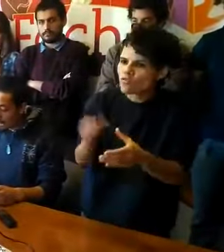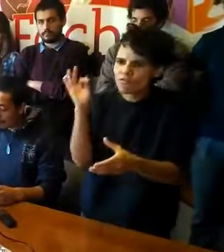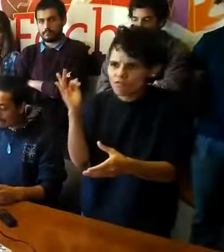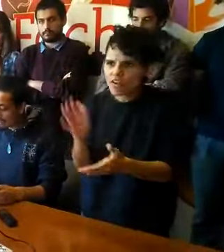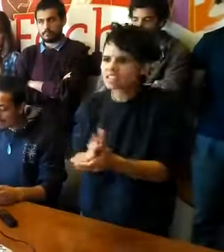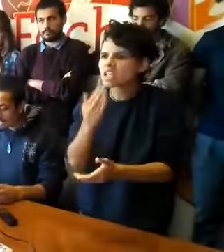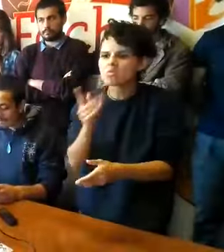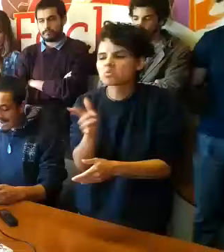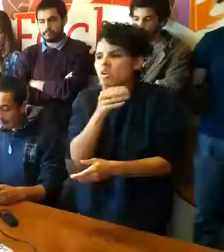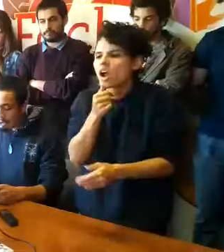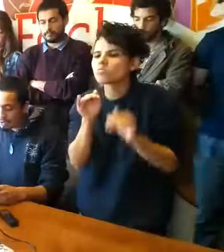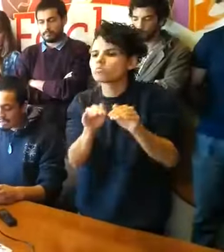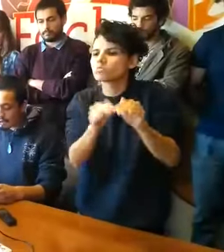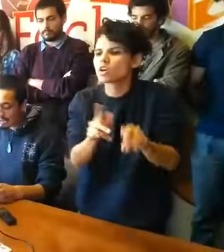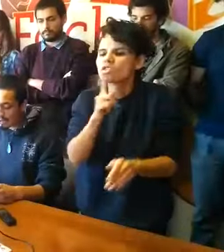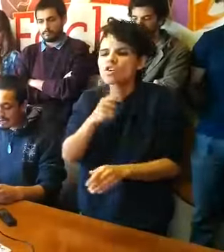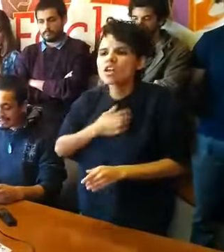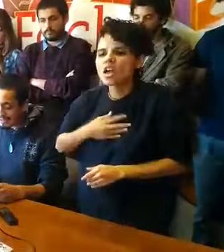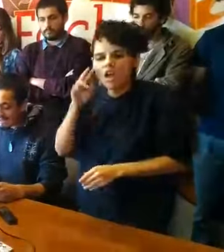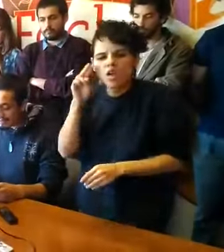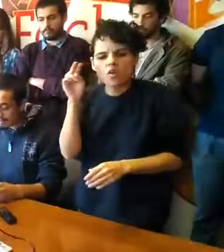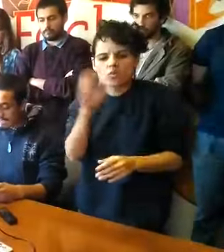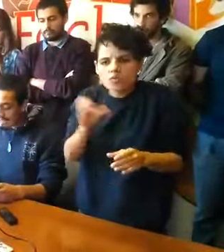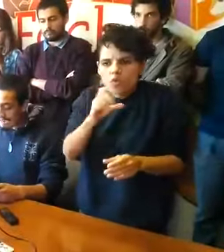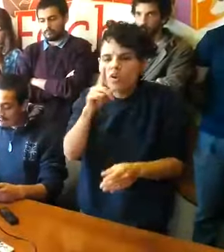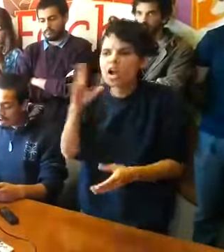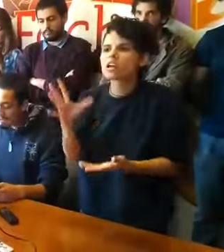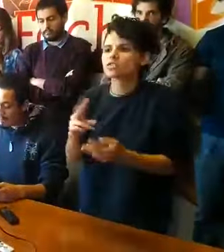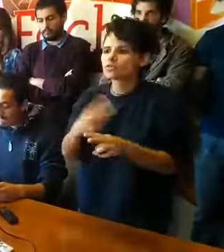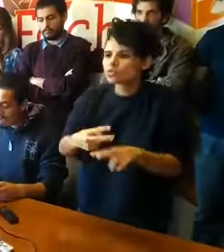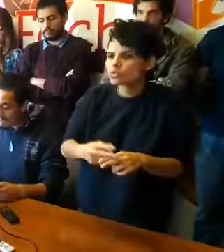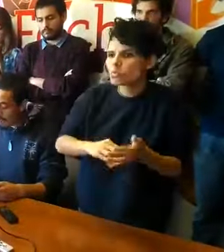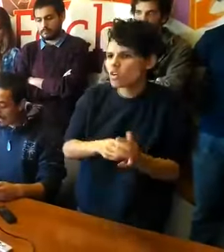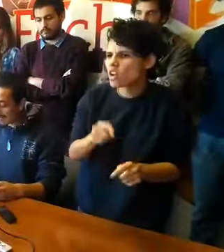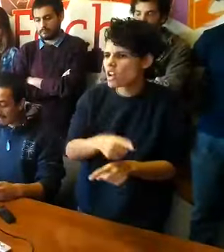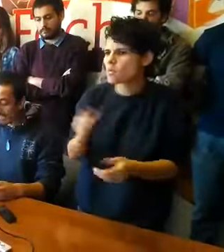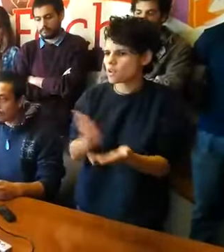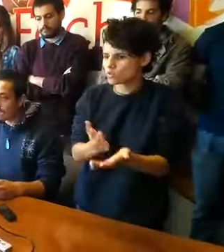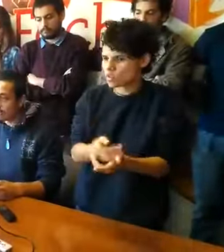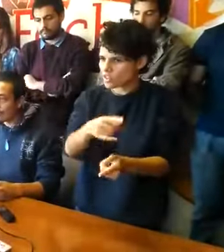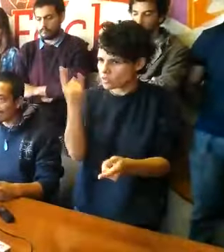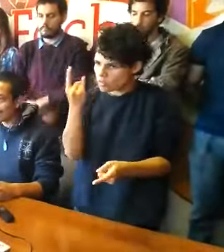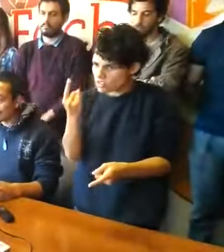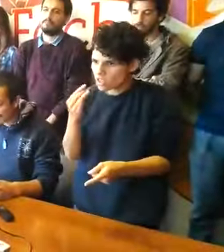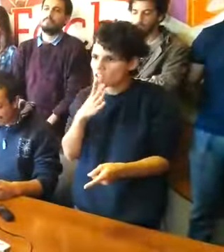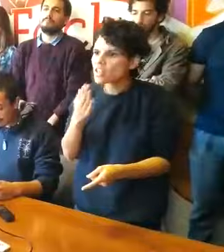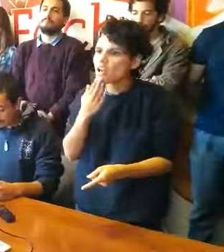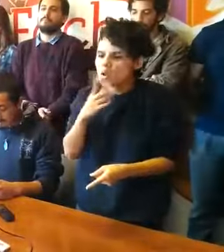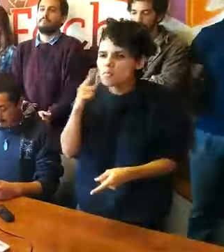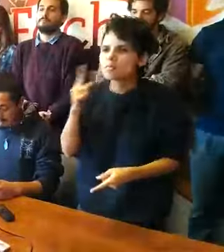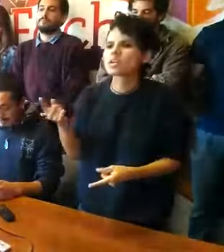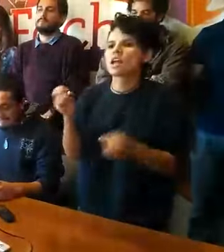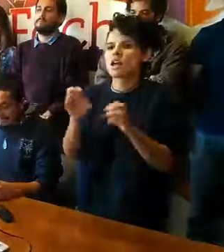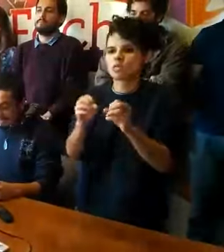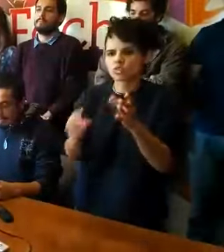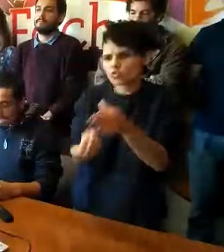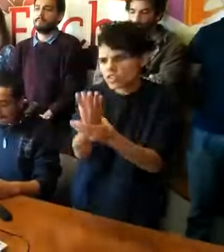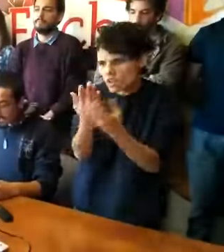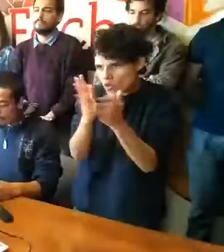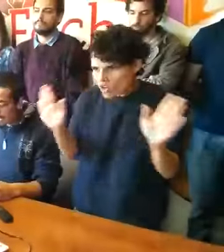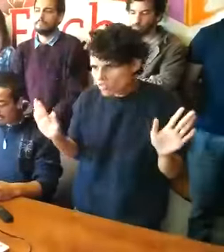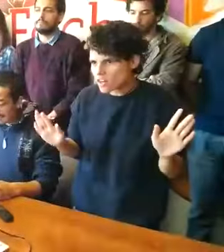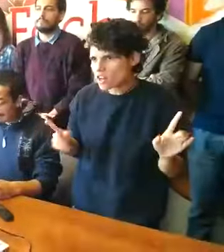mayoría nunca mostró intenciones de velar por los derechos de los estudiantes de ARSI, dejándonos en desmedro mismo de la salvaje educación neoliberal de mercado. Ante